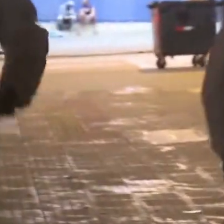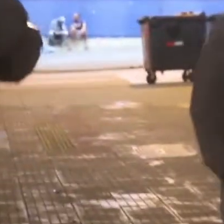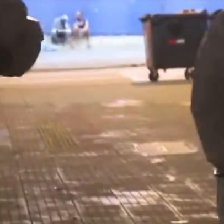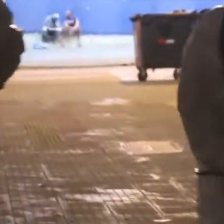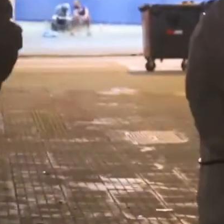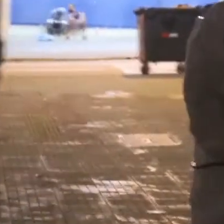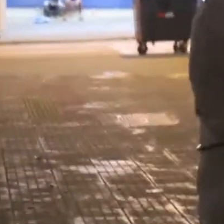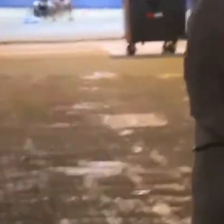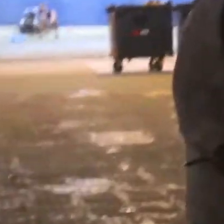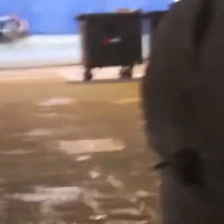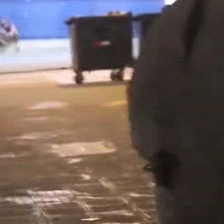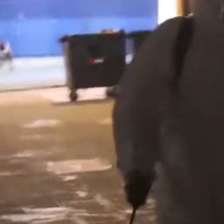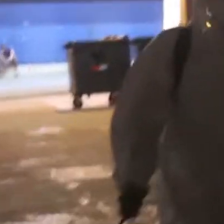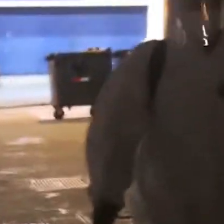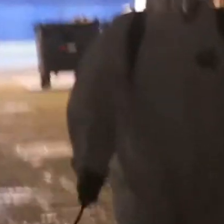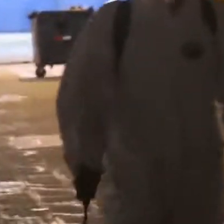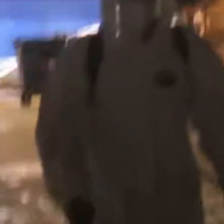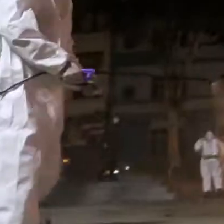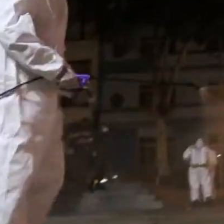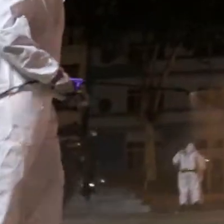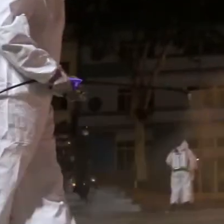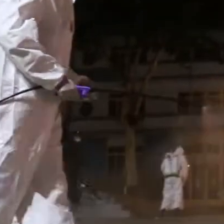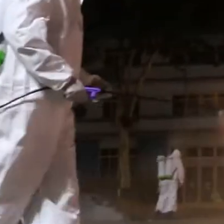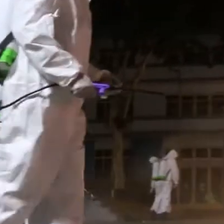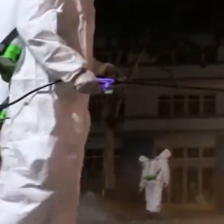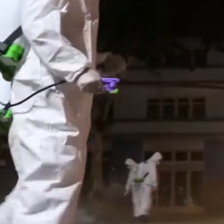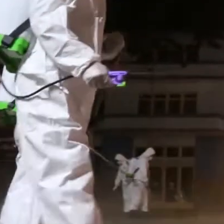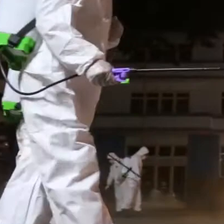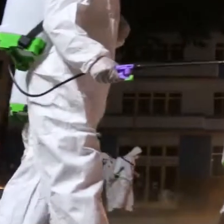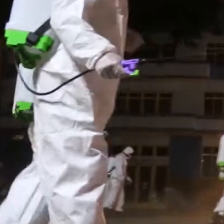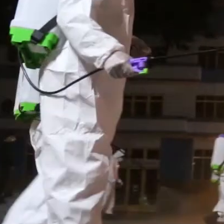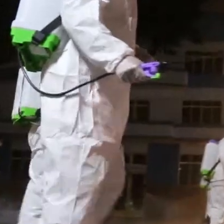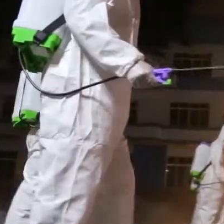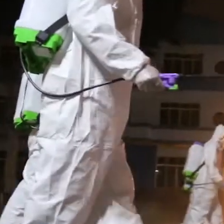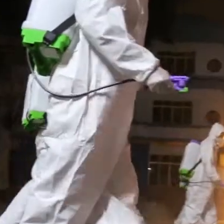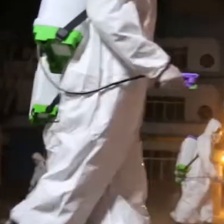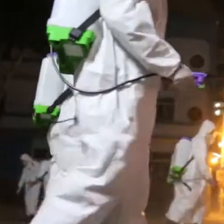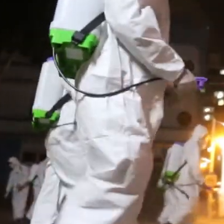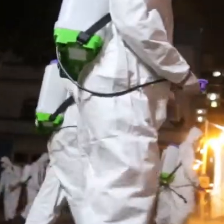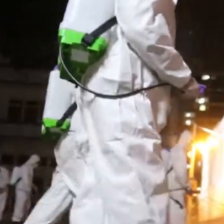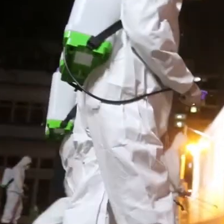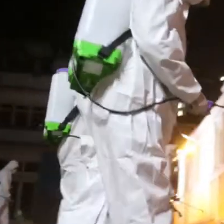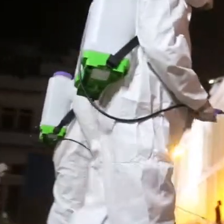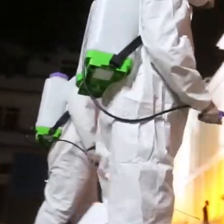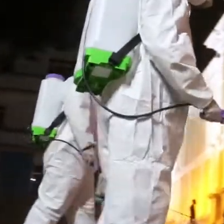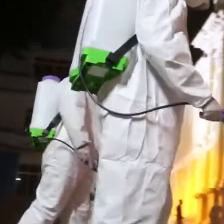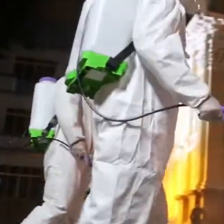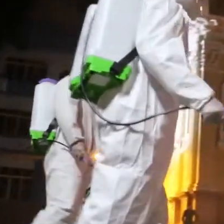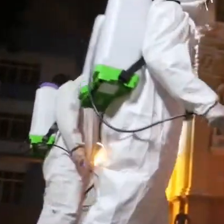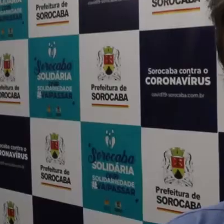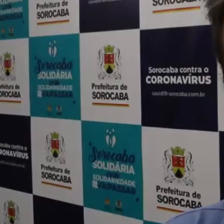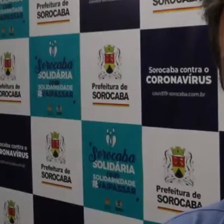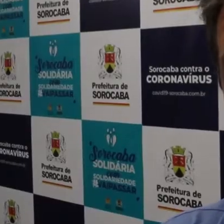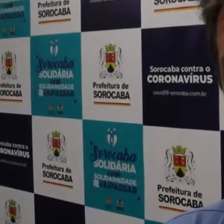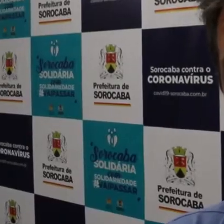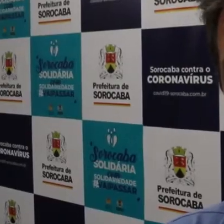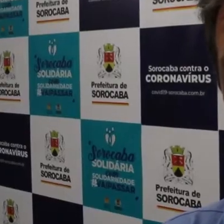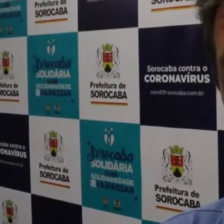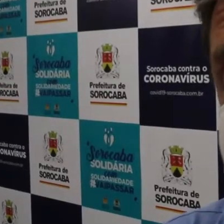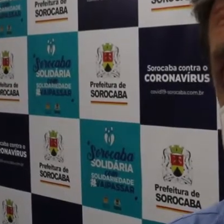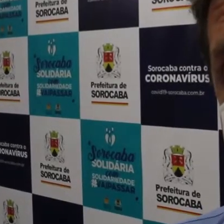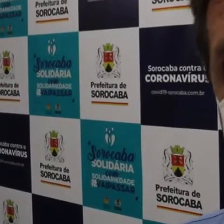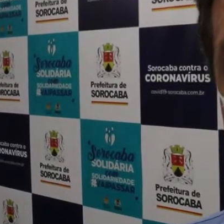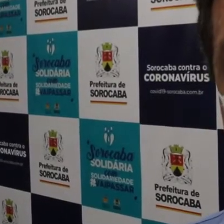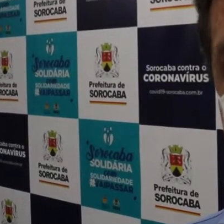noite. Alguns episódios, uma hora do dia, ele vai lutar. Normalmente é à noite. Se nós abrirmos o